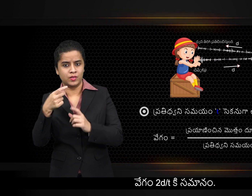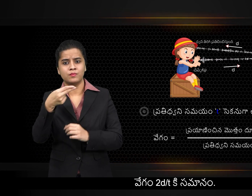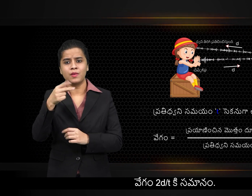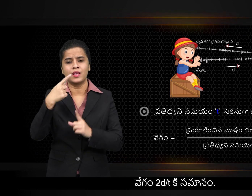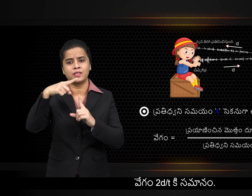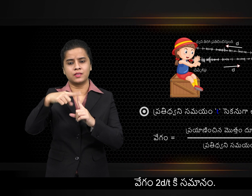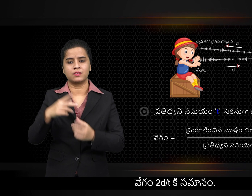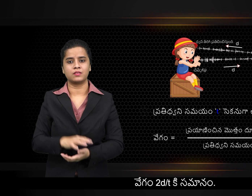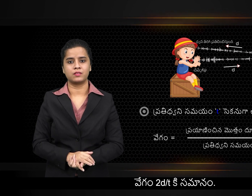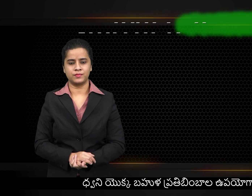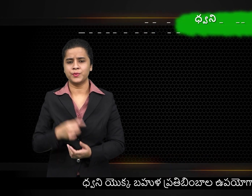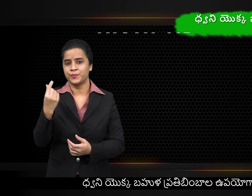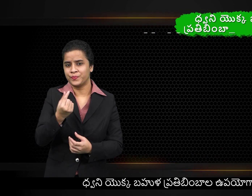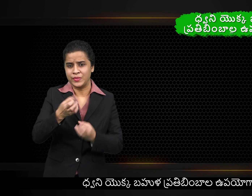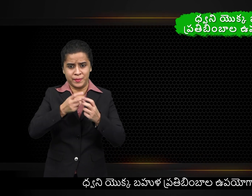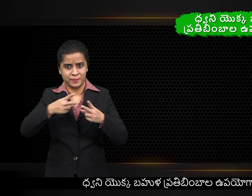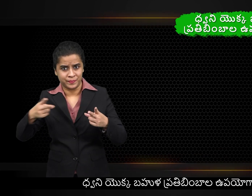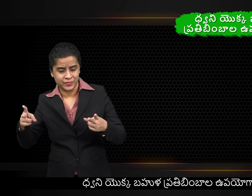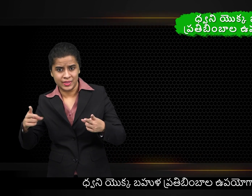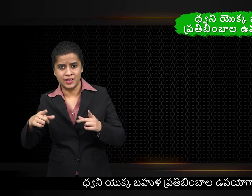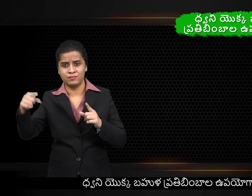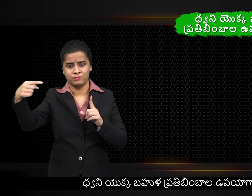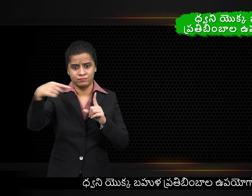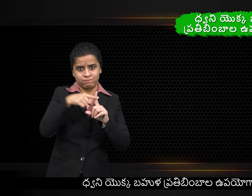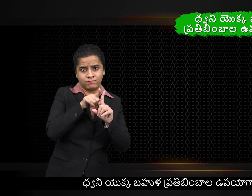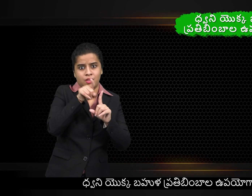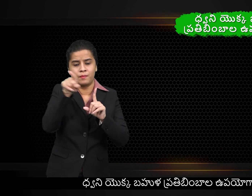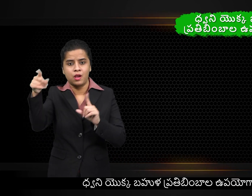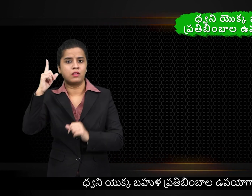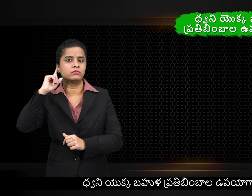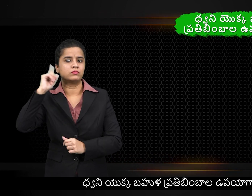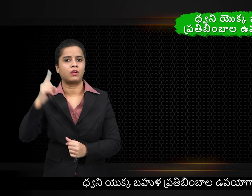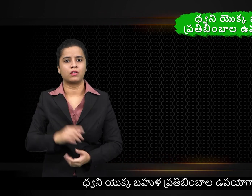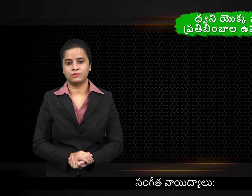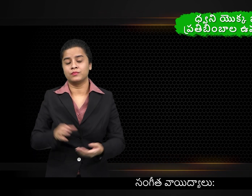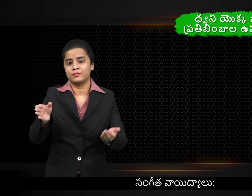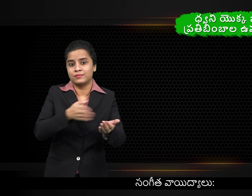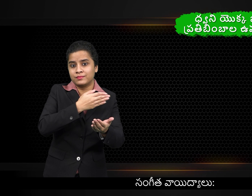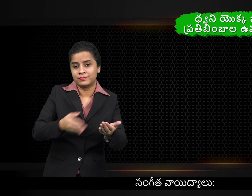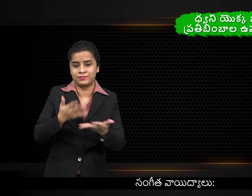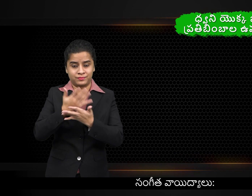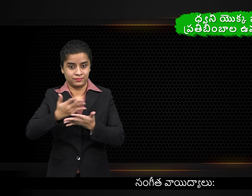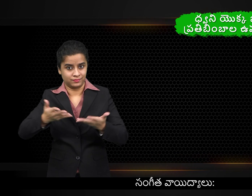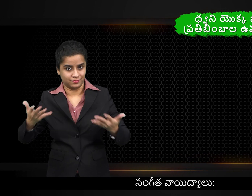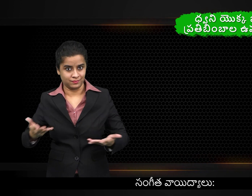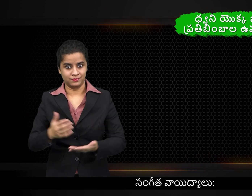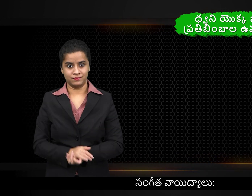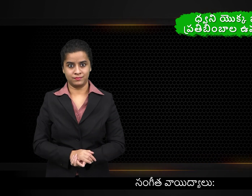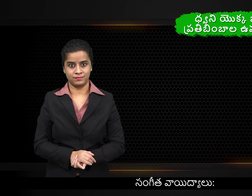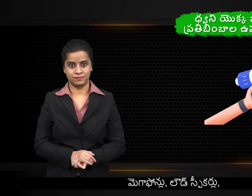2d/tకి సమానం. ధ్వని యొక్క బహుళ ప్రతిబింబాల ఉపయోగాలు: సంగీత వాయిద్యాలు,